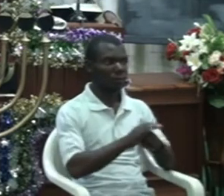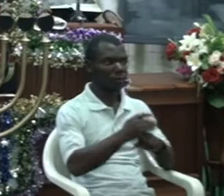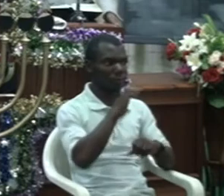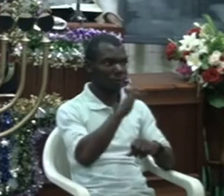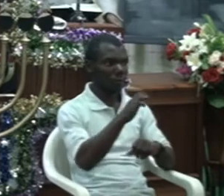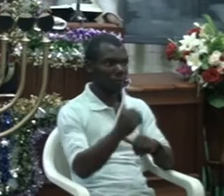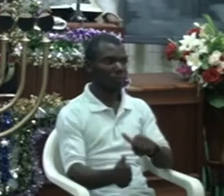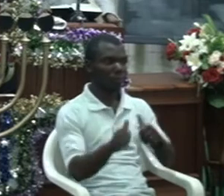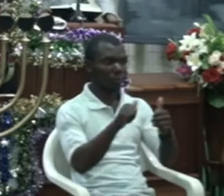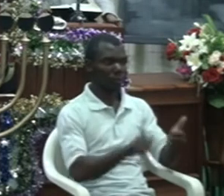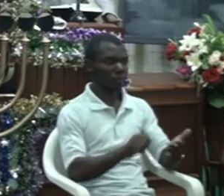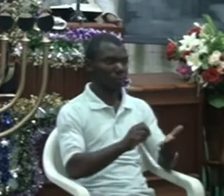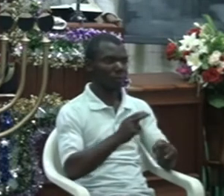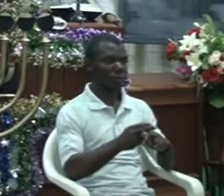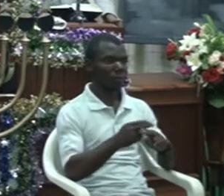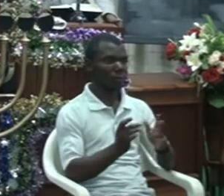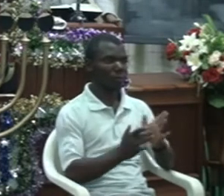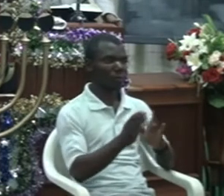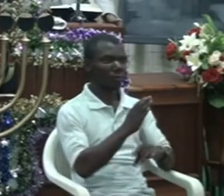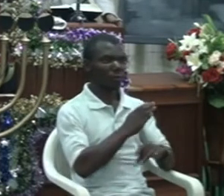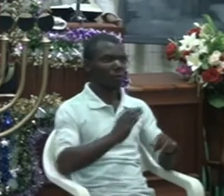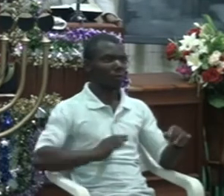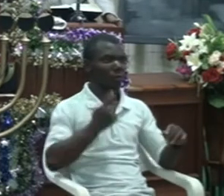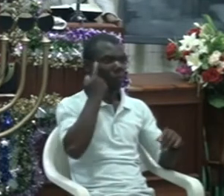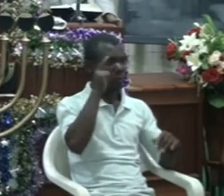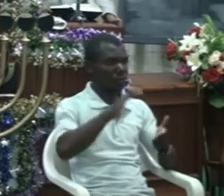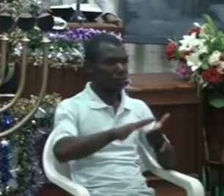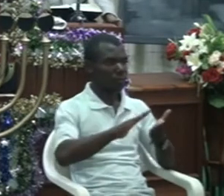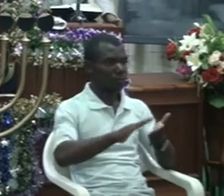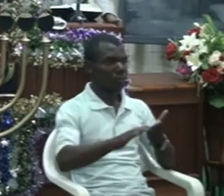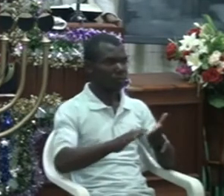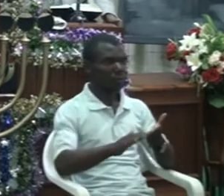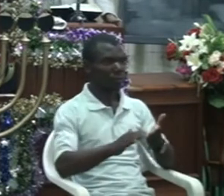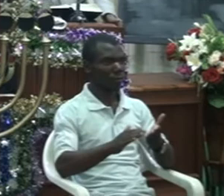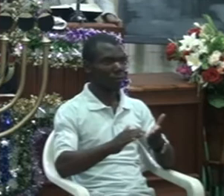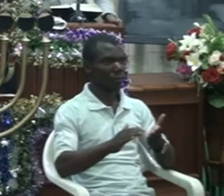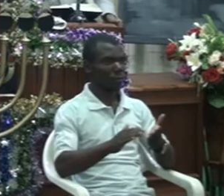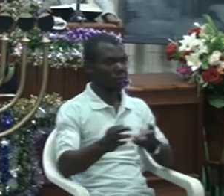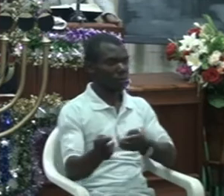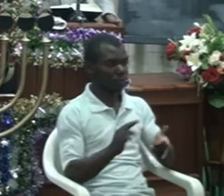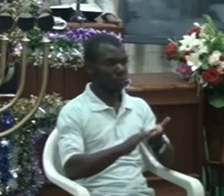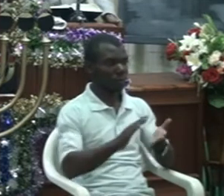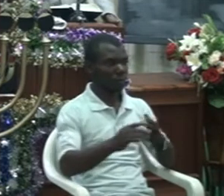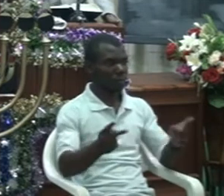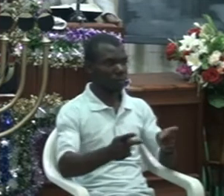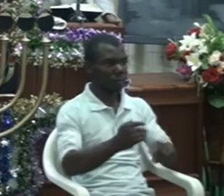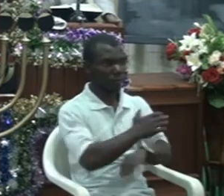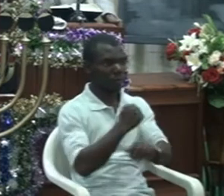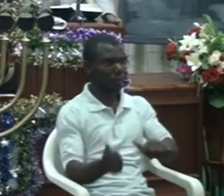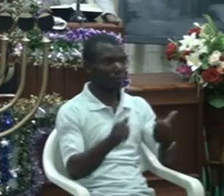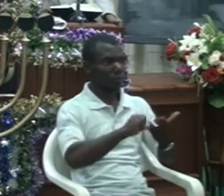kwa jina la Yesu Kristo pour le baptême et de recevoir le pardon des péchés et le baptême du